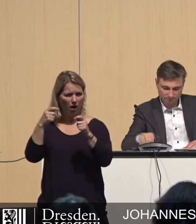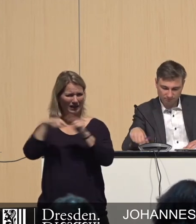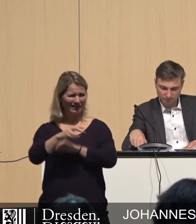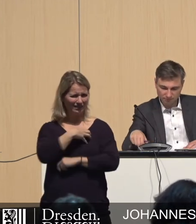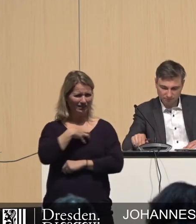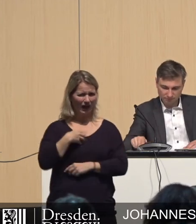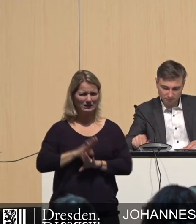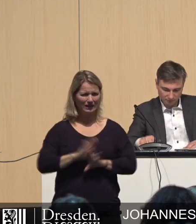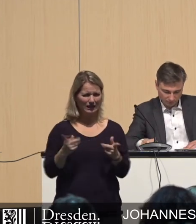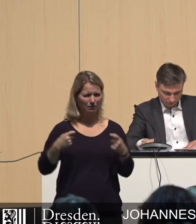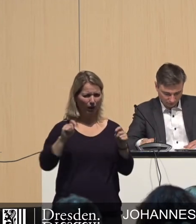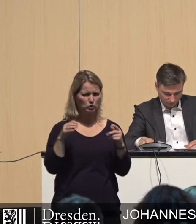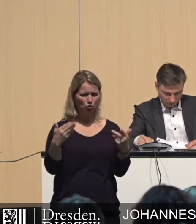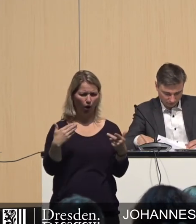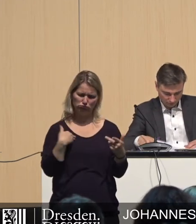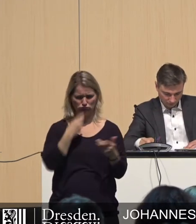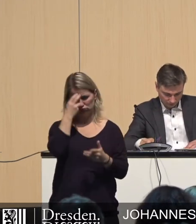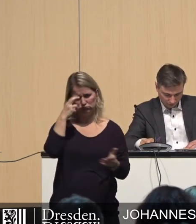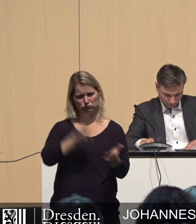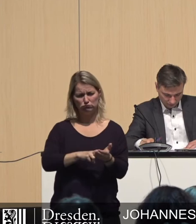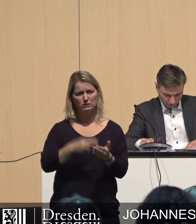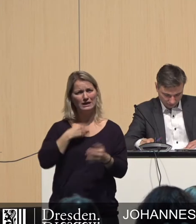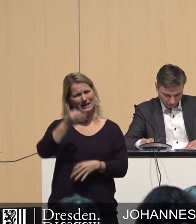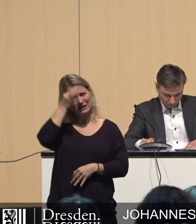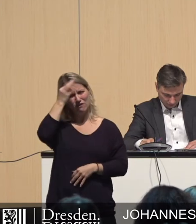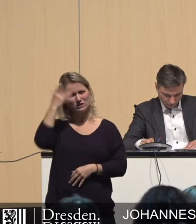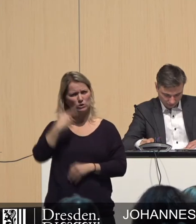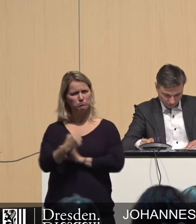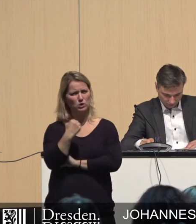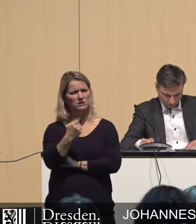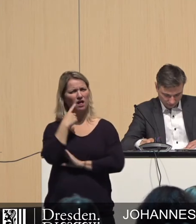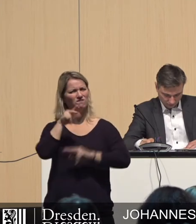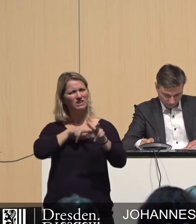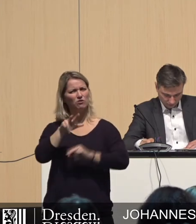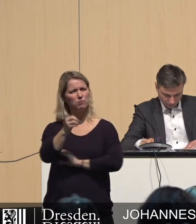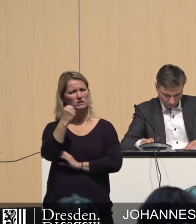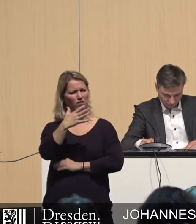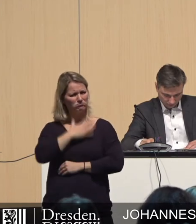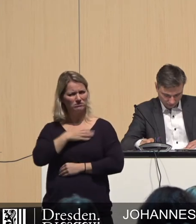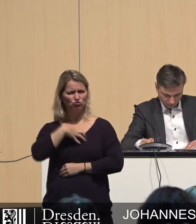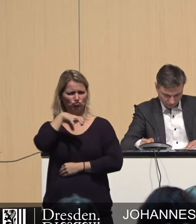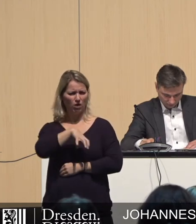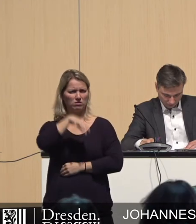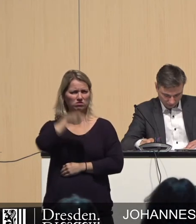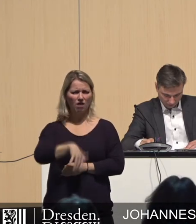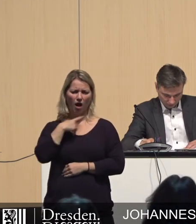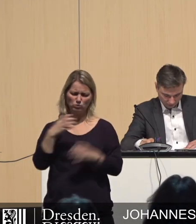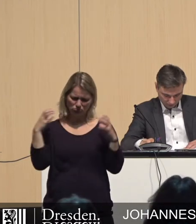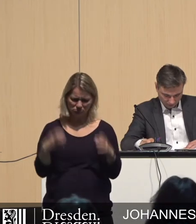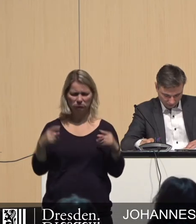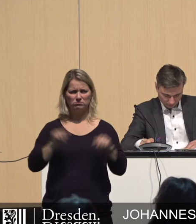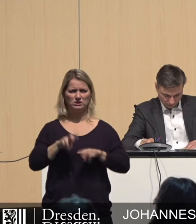das kann so nicht bleiben. Wir müssen das Innovationspotenzial, das Wirtschaftspotenzial, was wir hier in unserer Stadt haben, müssen wir endlich